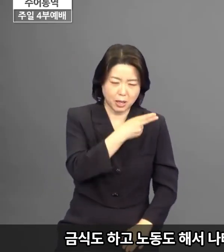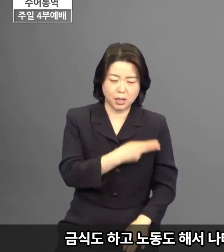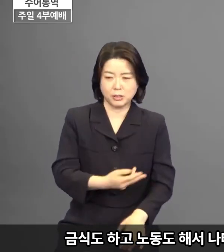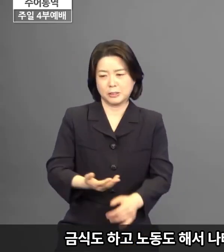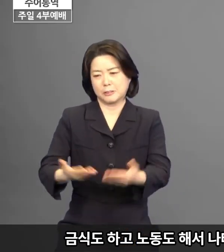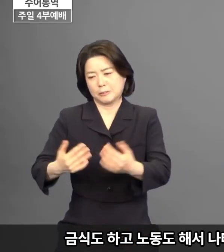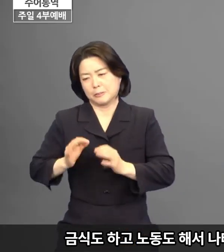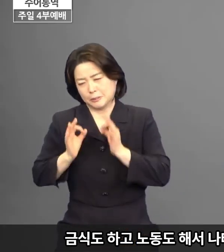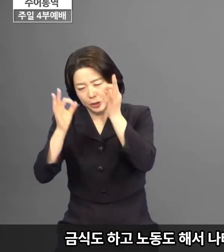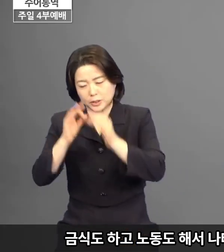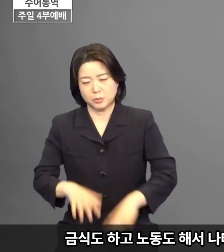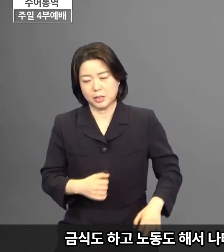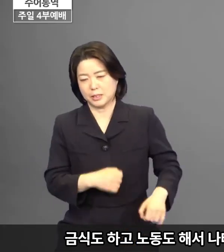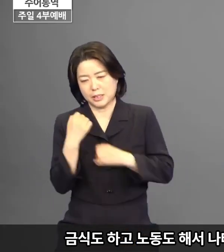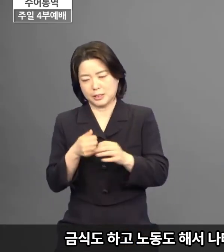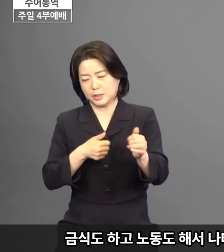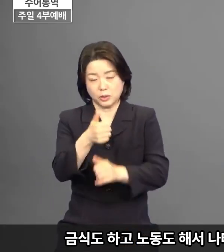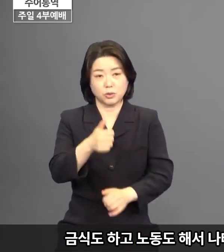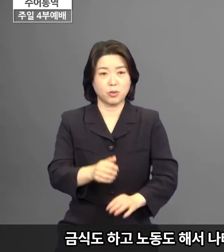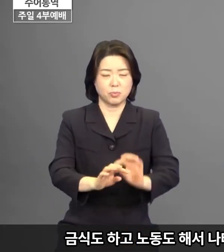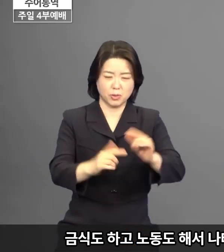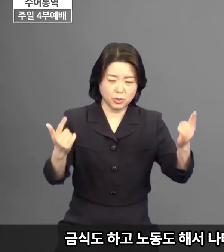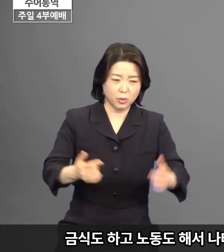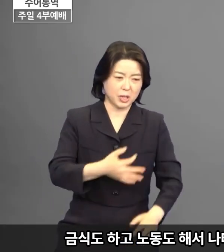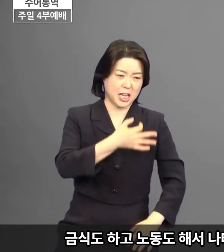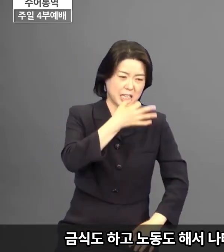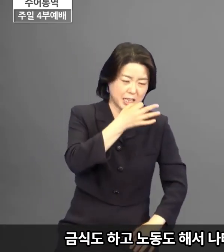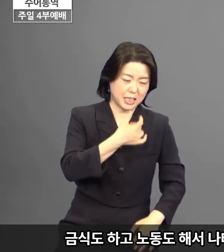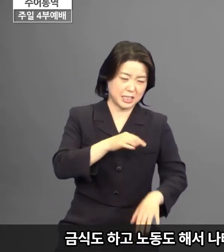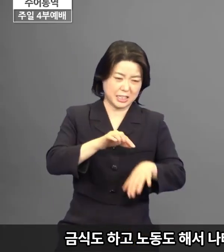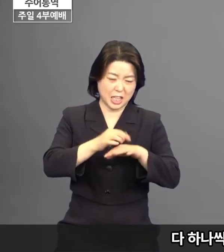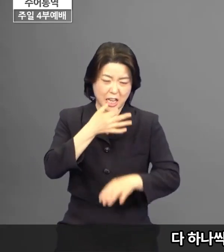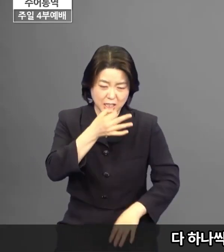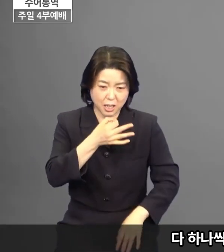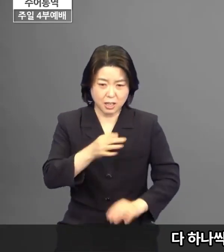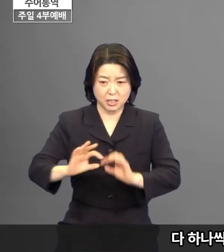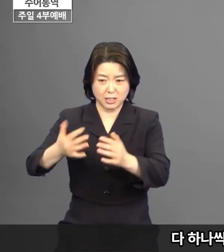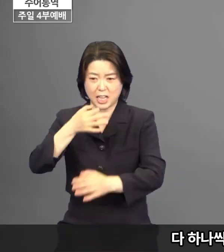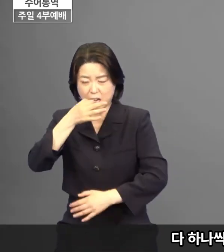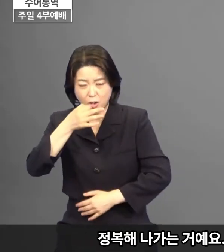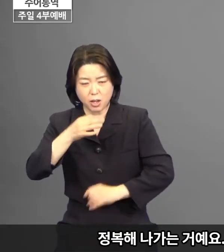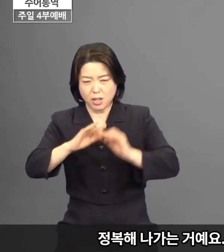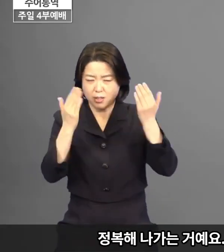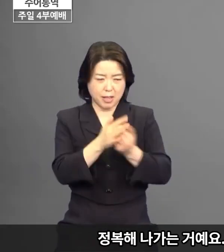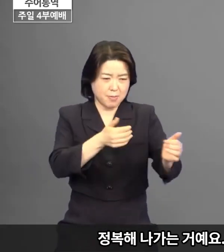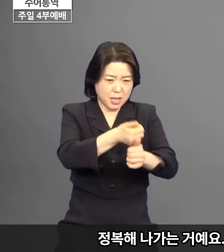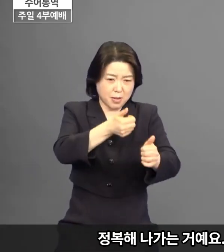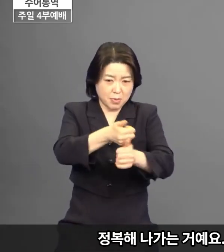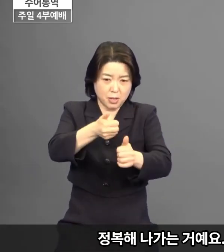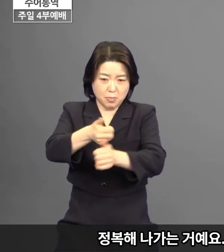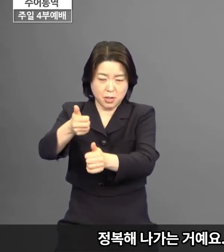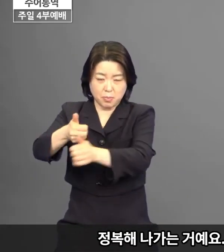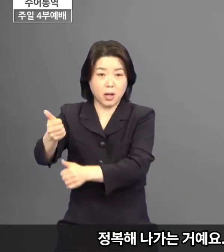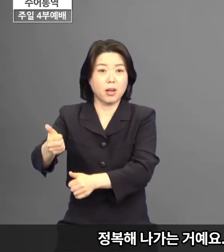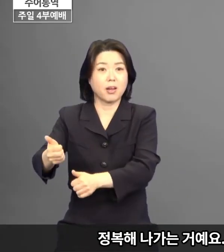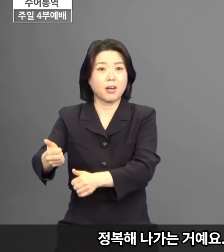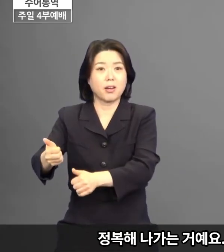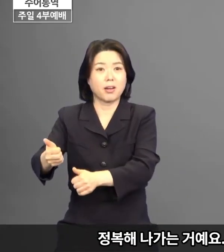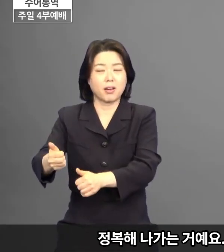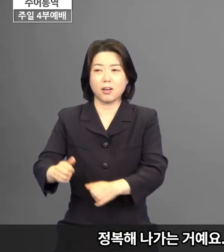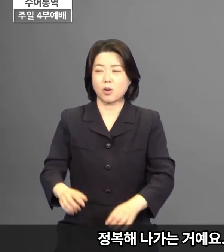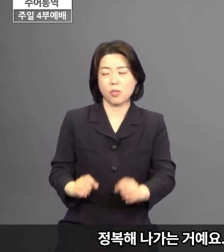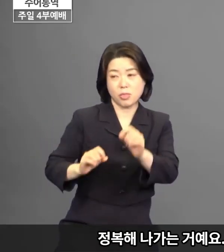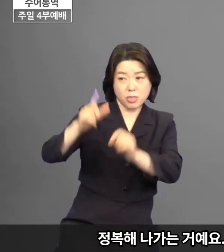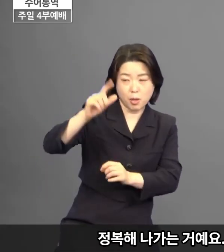나태도 이기고 진짜 탐식, 정욕, 탐욕 그걸 다시 이겨나갑니다. 정복해 나가는 거예요. 그래서 거의